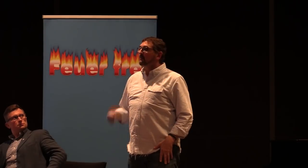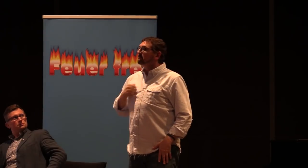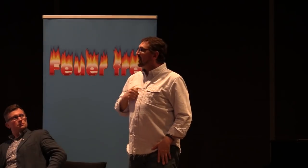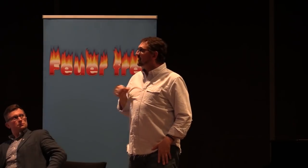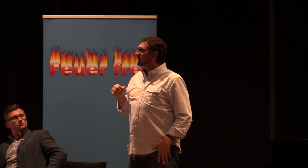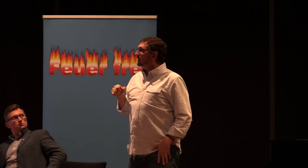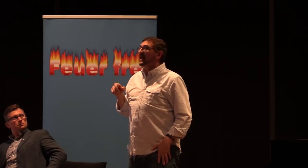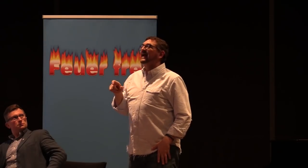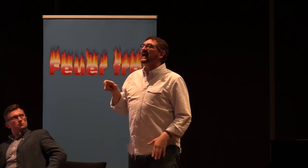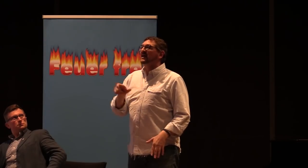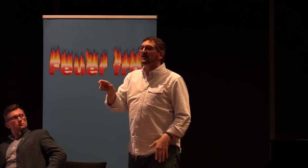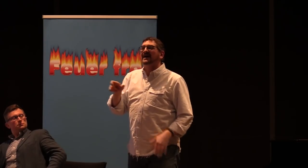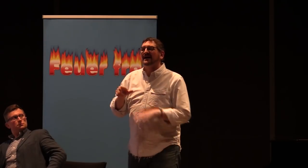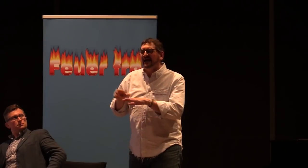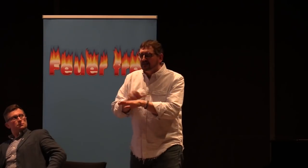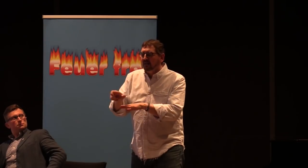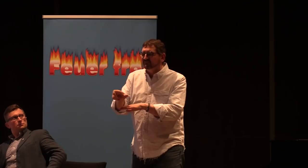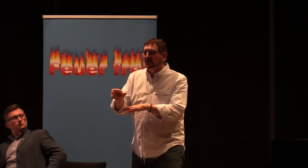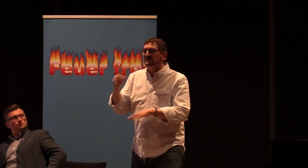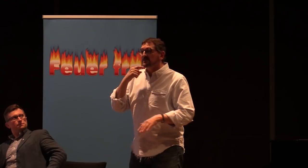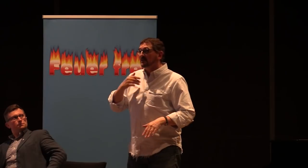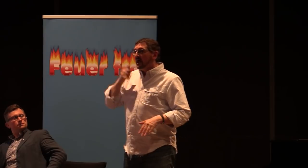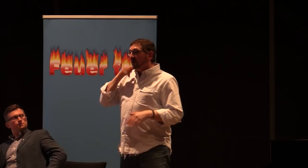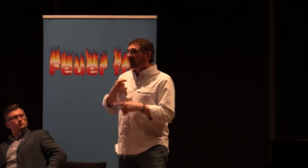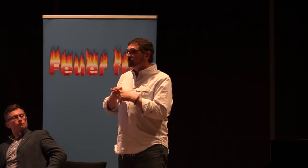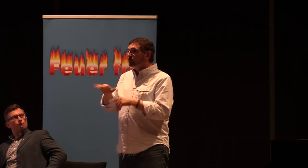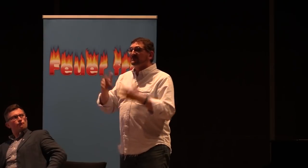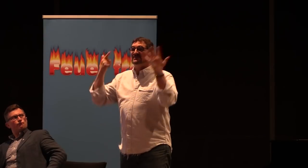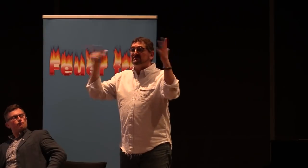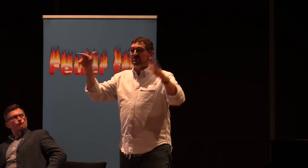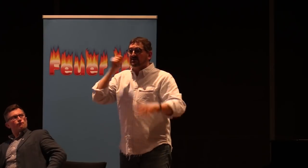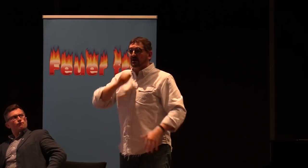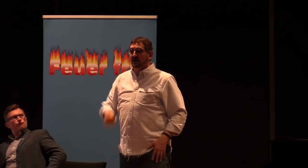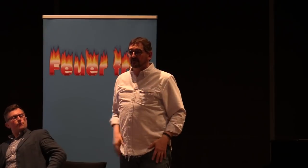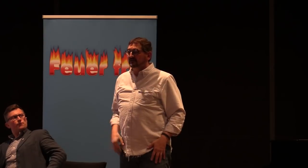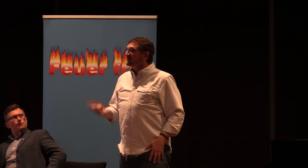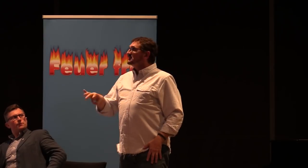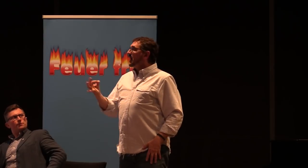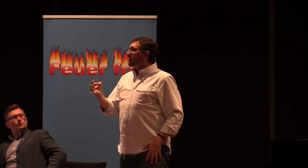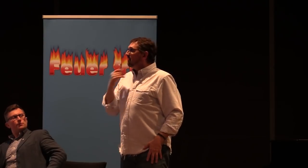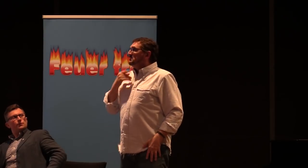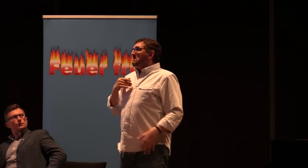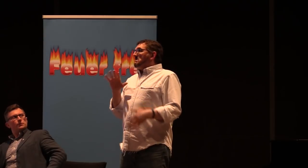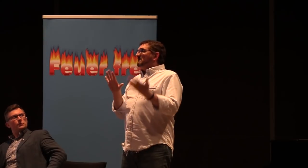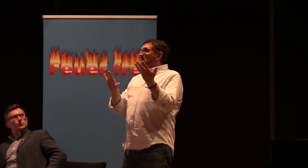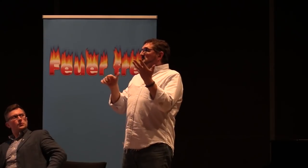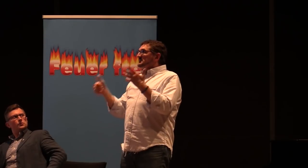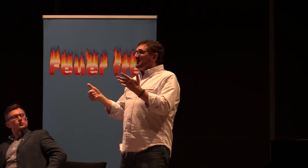Ja, und da sagten schon drei Landesverbände, also Rheinland-Pfalz sagte der Altersdurchschnitt 70, Dresden sagte